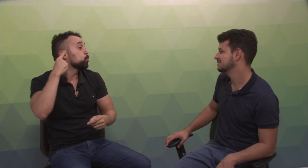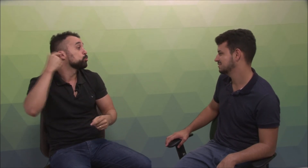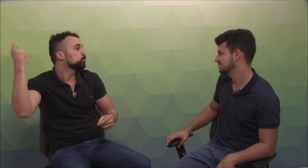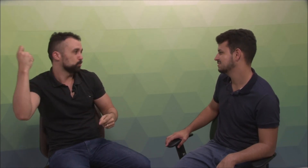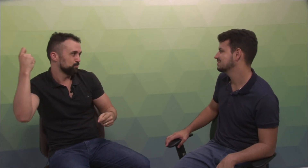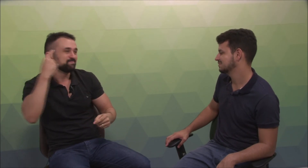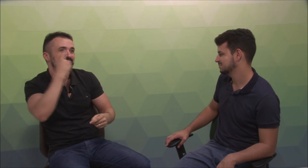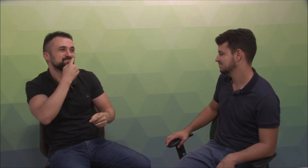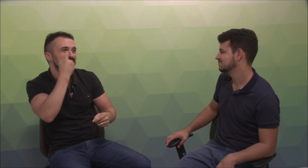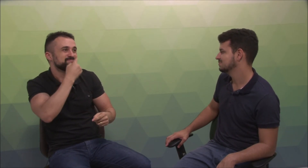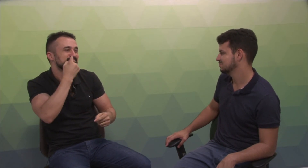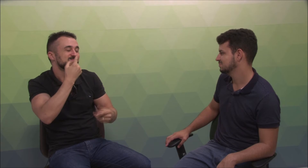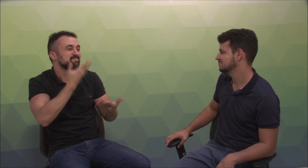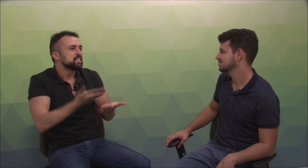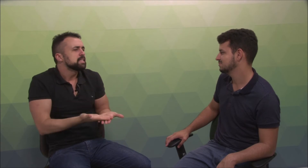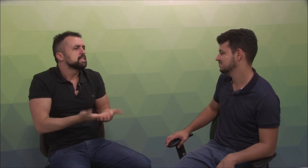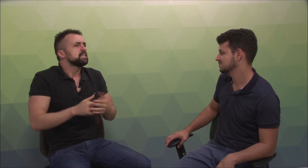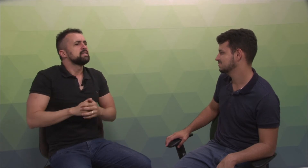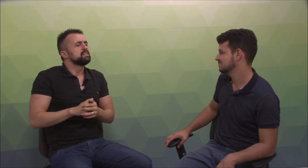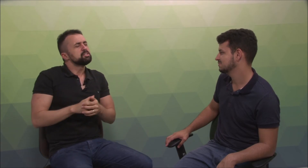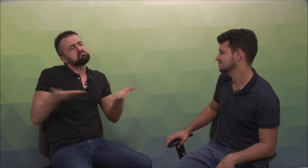por causa do som nasal.